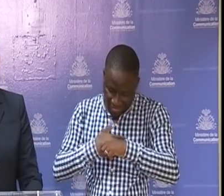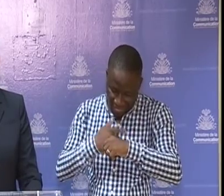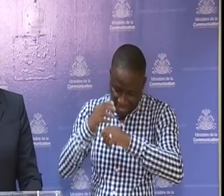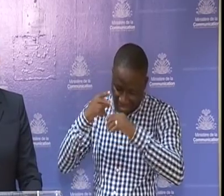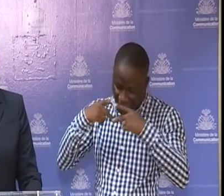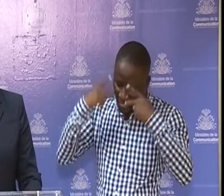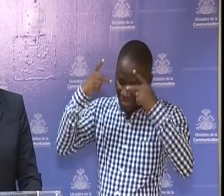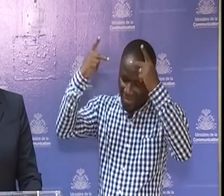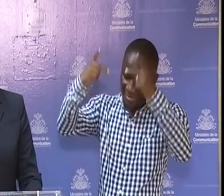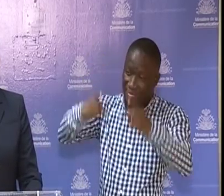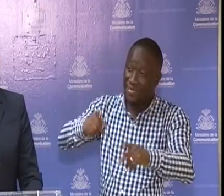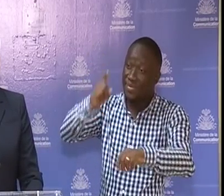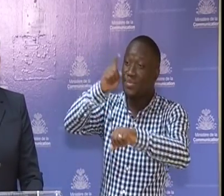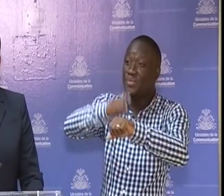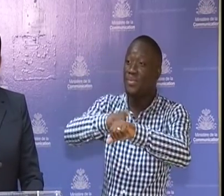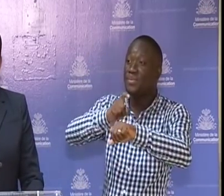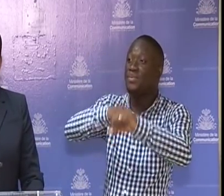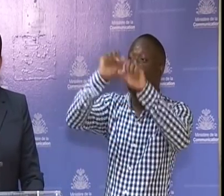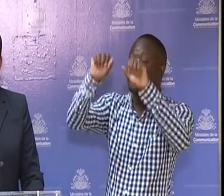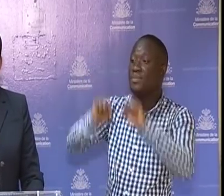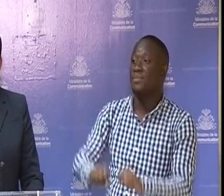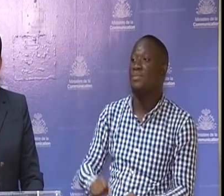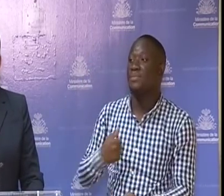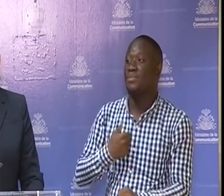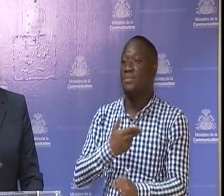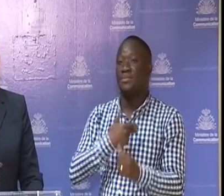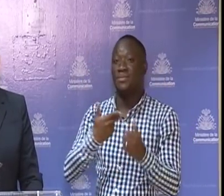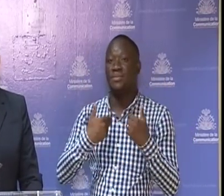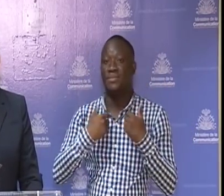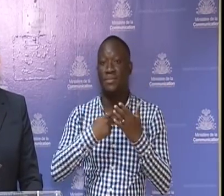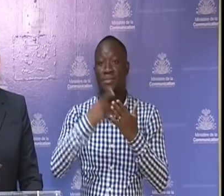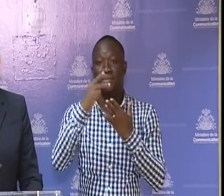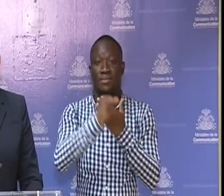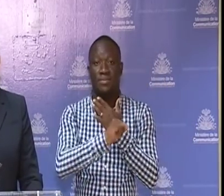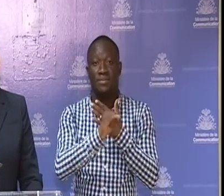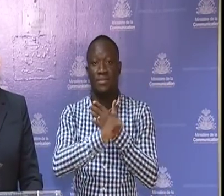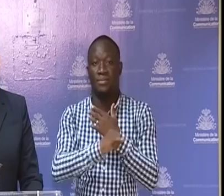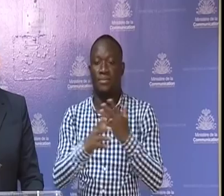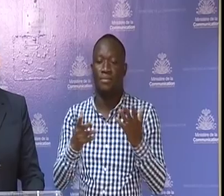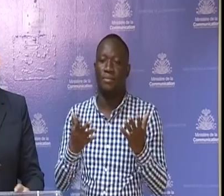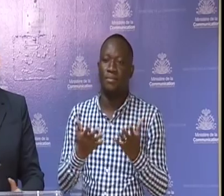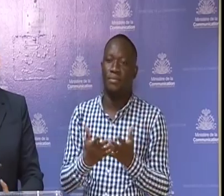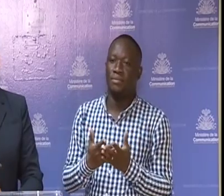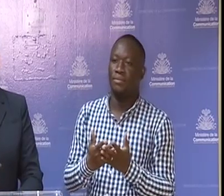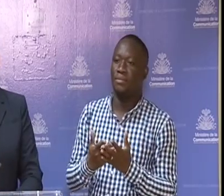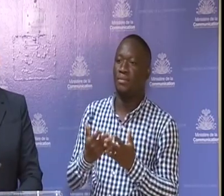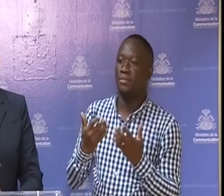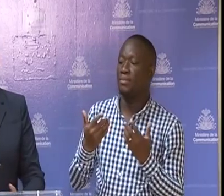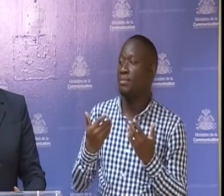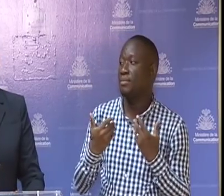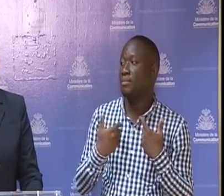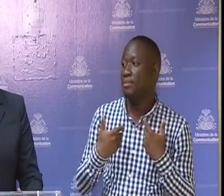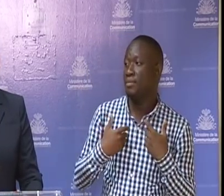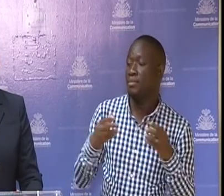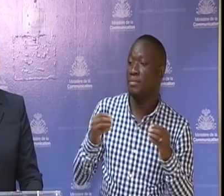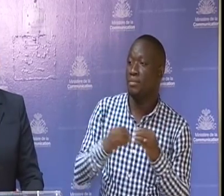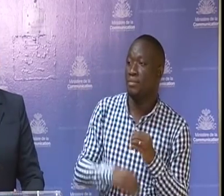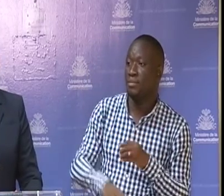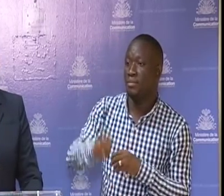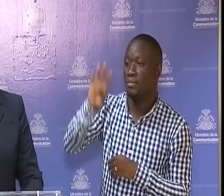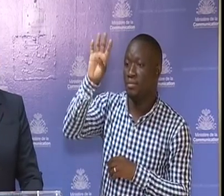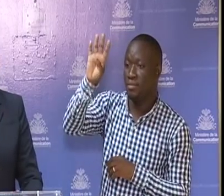opportun allons le dire et nous avons des projets pour les parcs d'attraction nous avons des projets parce que nous avons déjà plus de 4